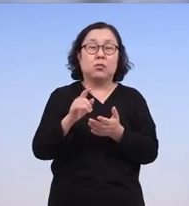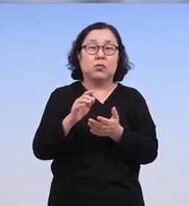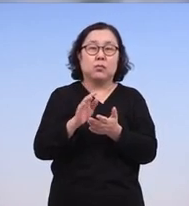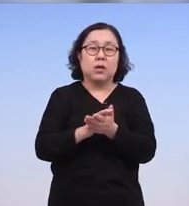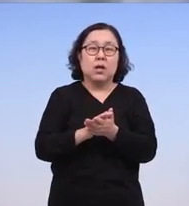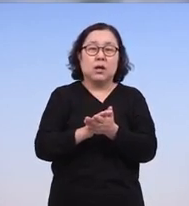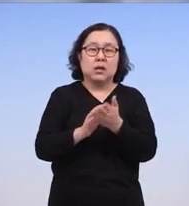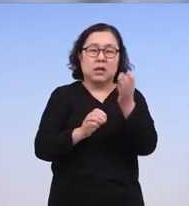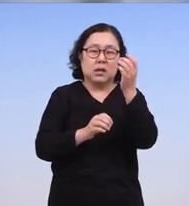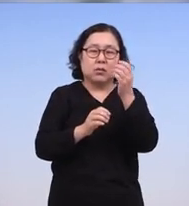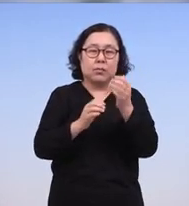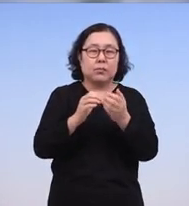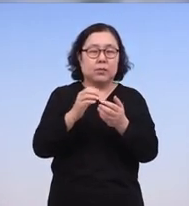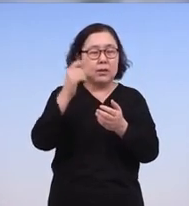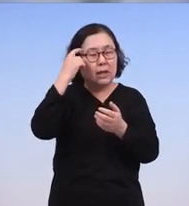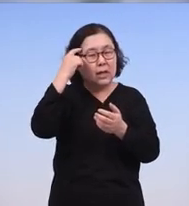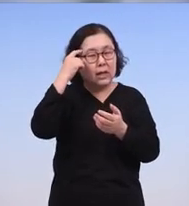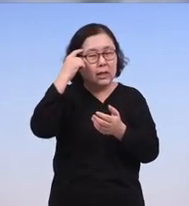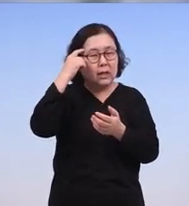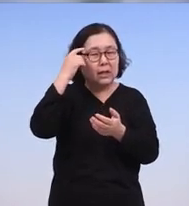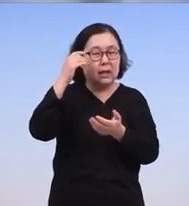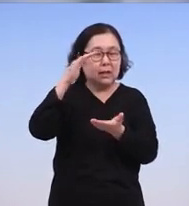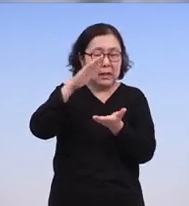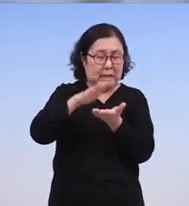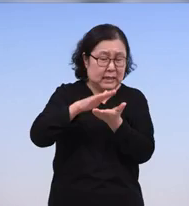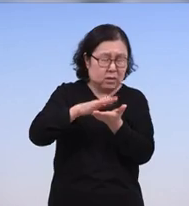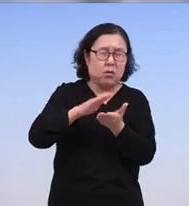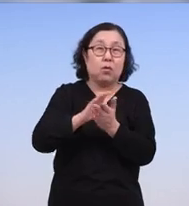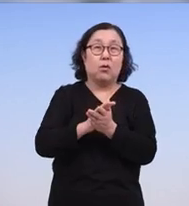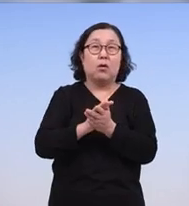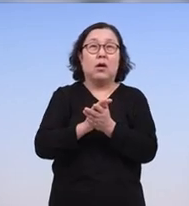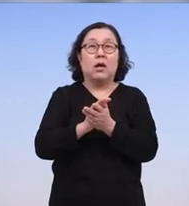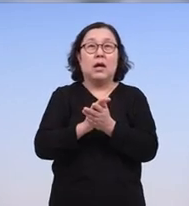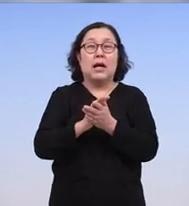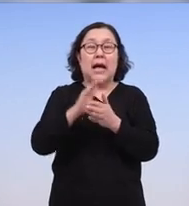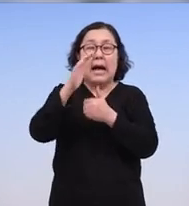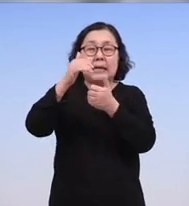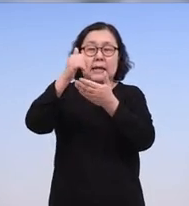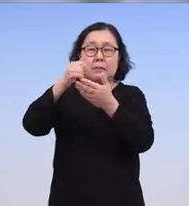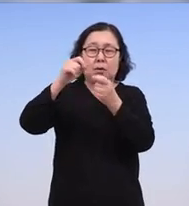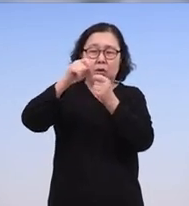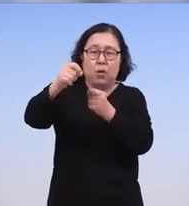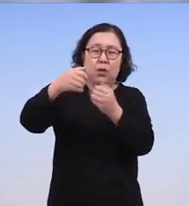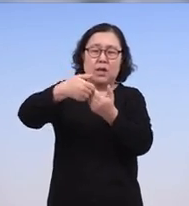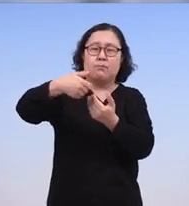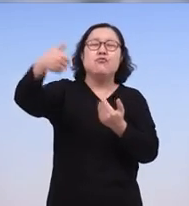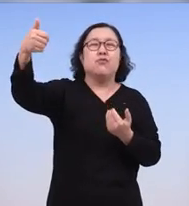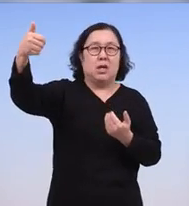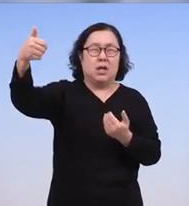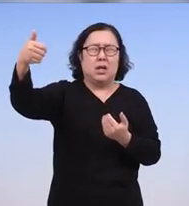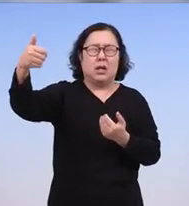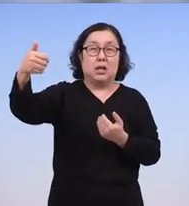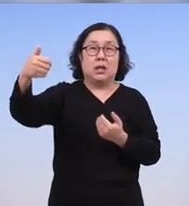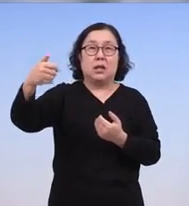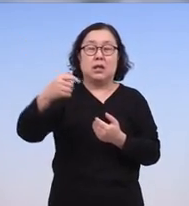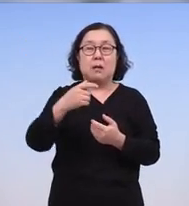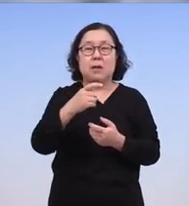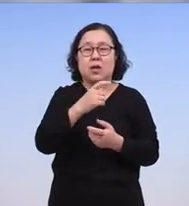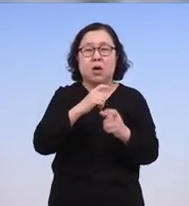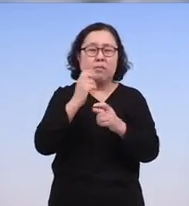것들은 그 낮은 단계로 생각하는 거고요, 지옥이 우리에게 정말 가혹한 것은 하나님과의 영원한 분리라는